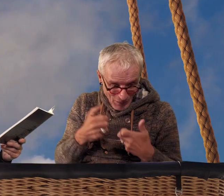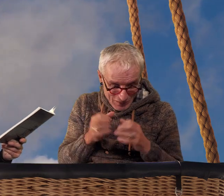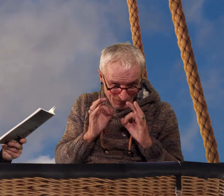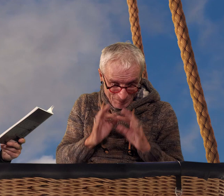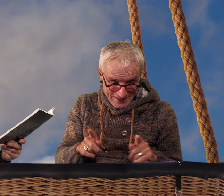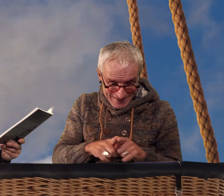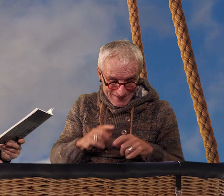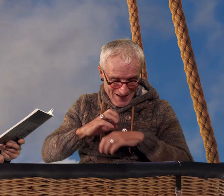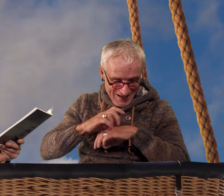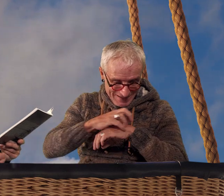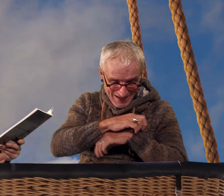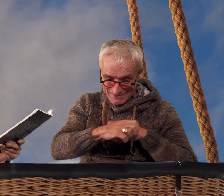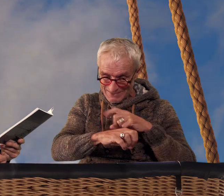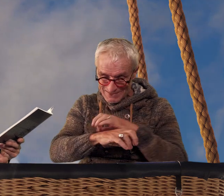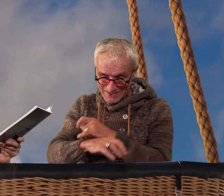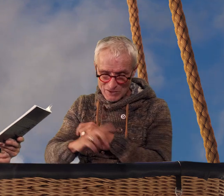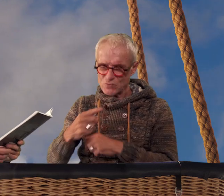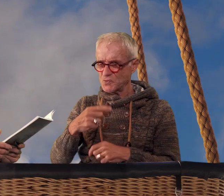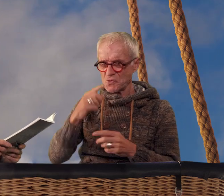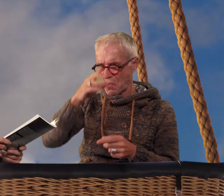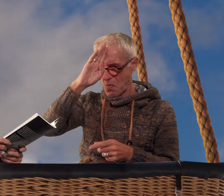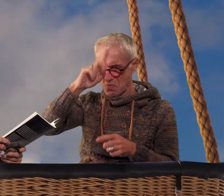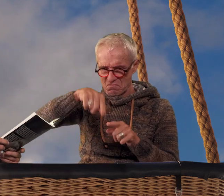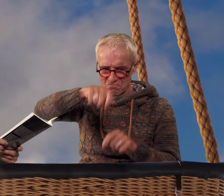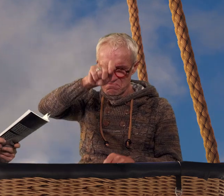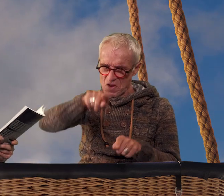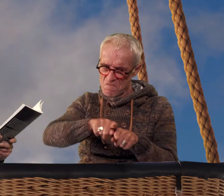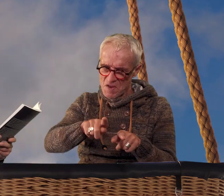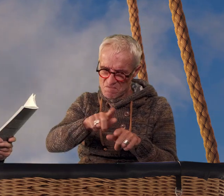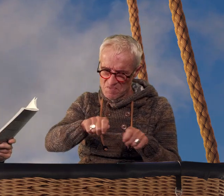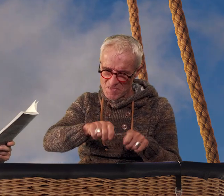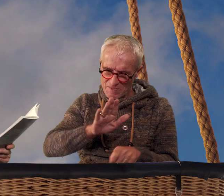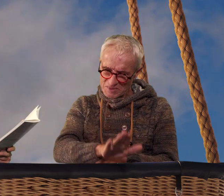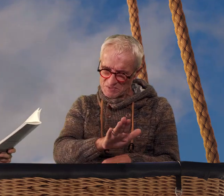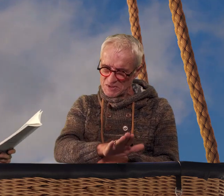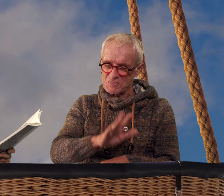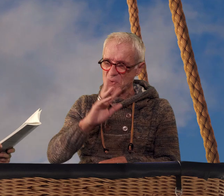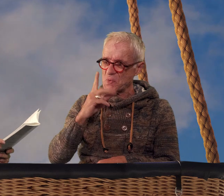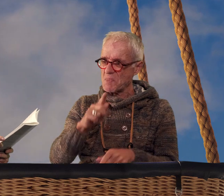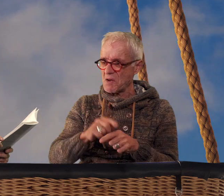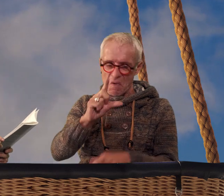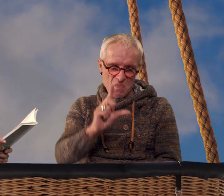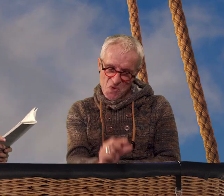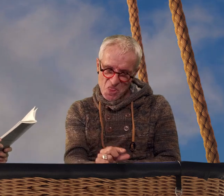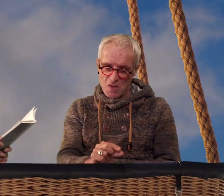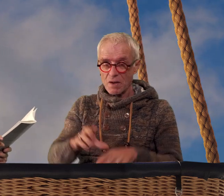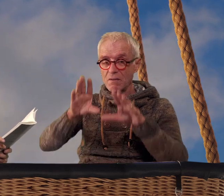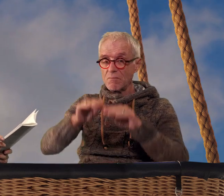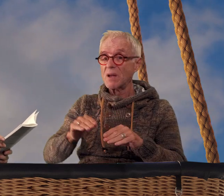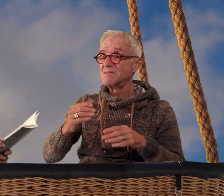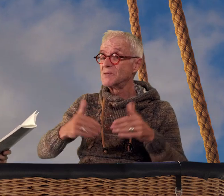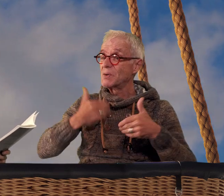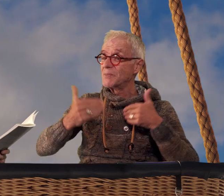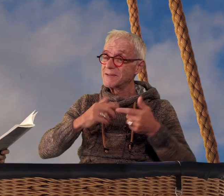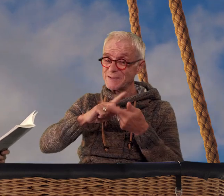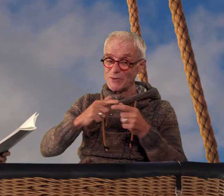Voyez, je crois que c'est de cette hauteur qu'il faut toujours les considérer pour juger sainement de leur proportion. La place de la Comédie est transformée